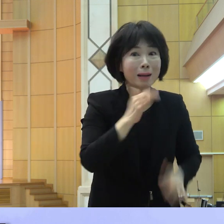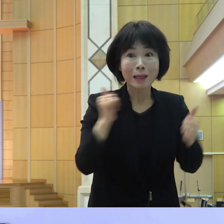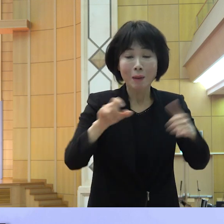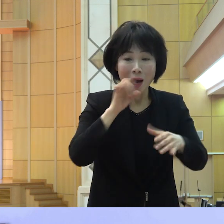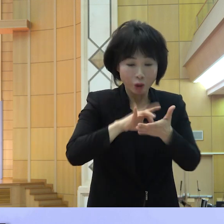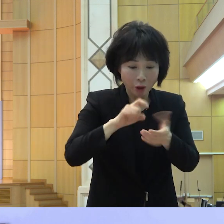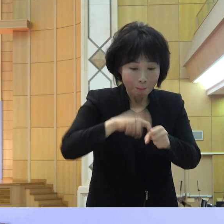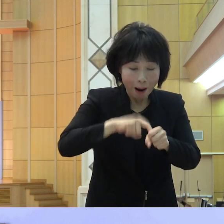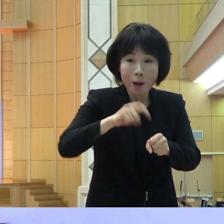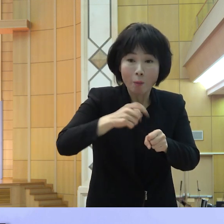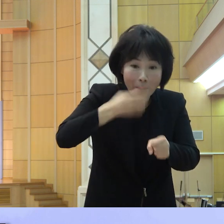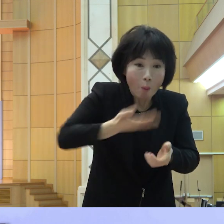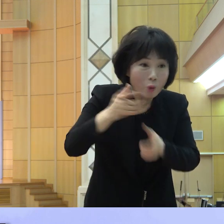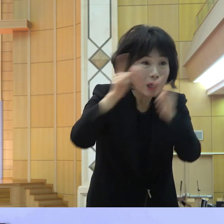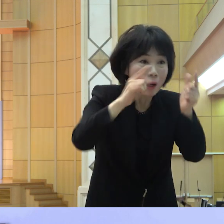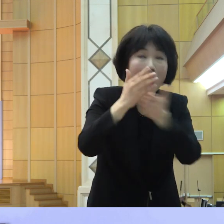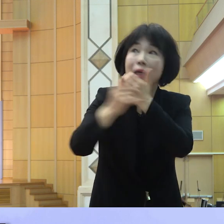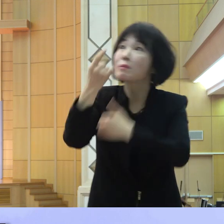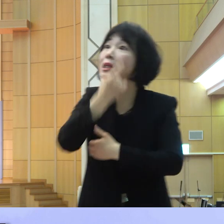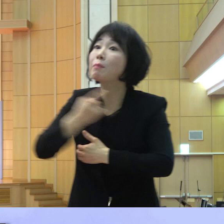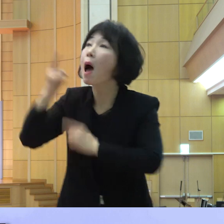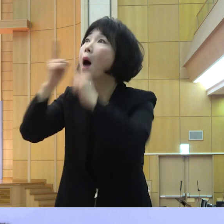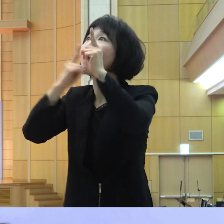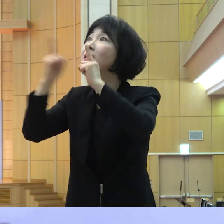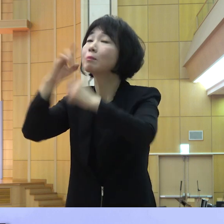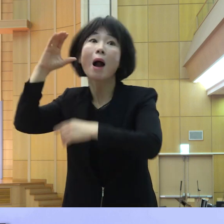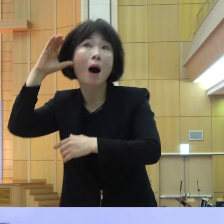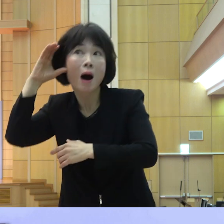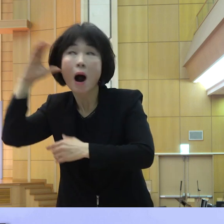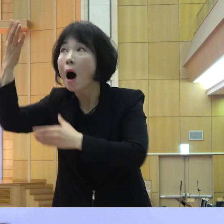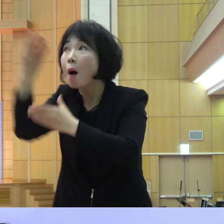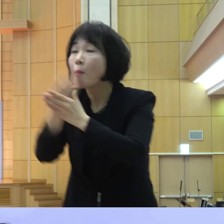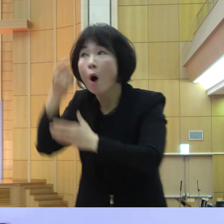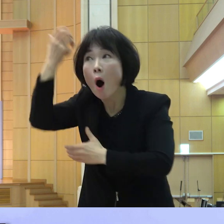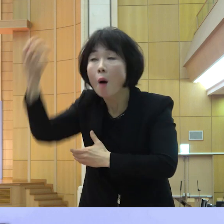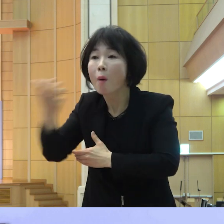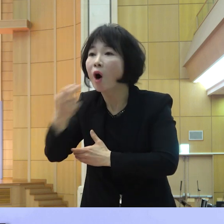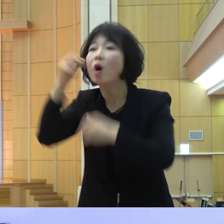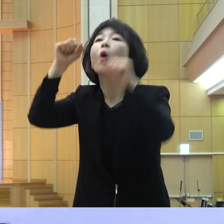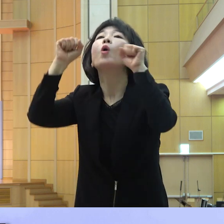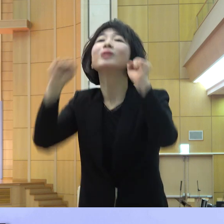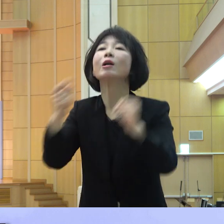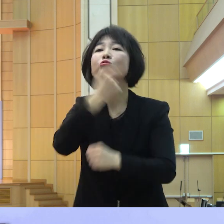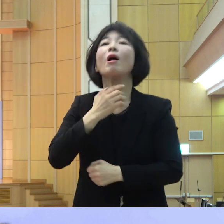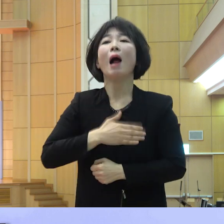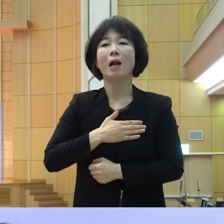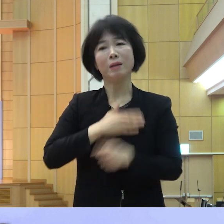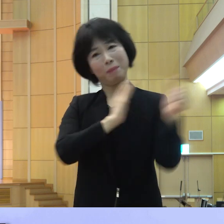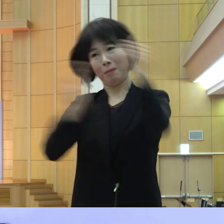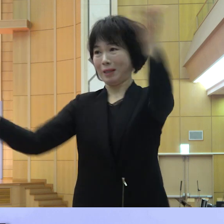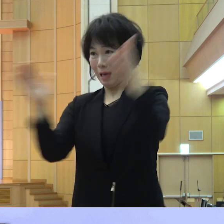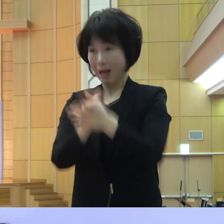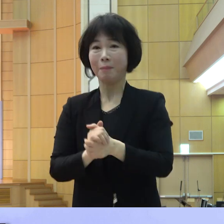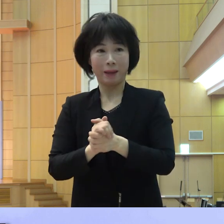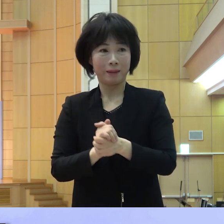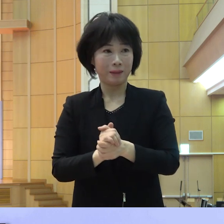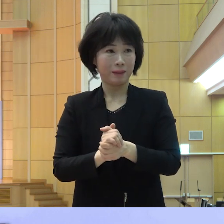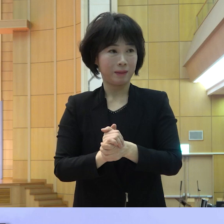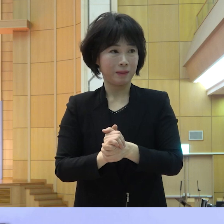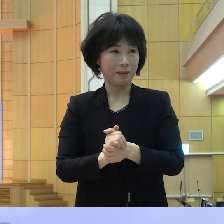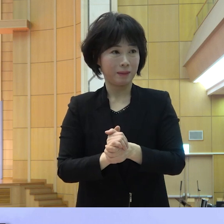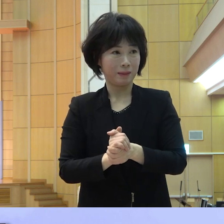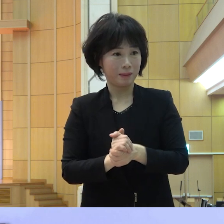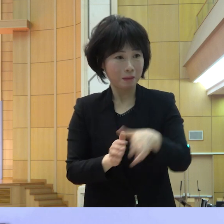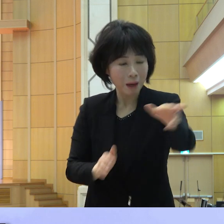아니라 하나님 입으로 나오는 모든 말씀으로 사는 줄을 너로 알게 하려 함이라. 이스라엘